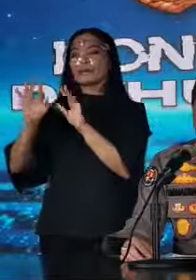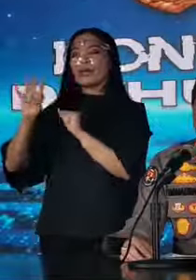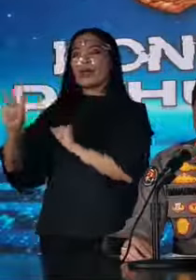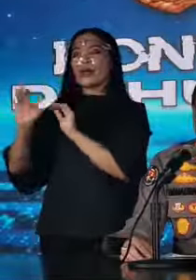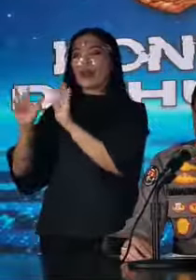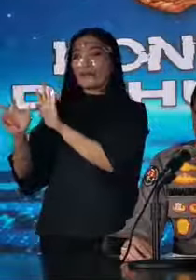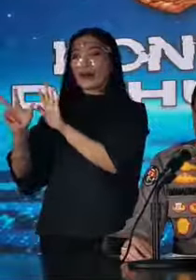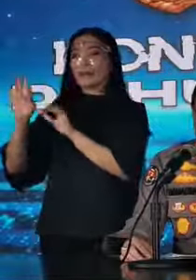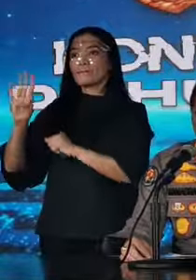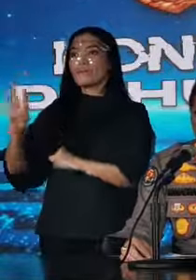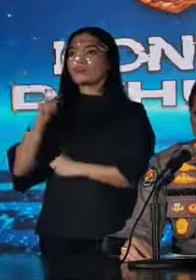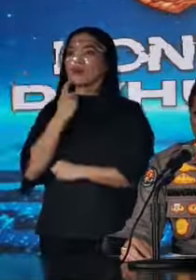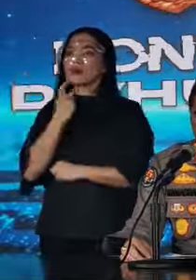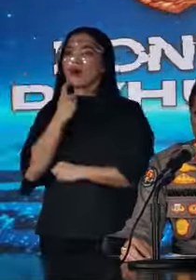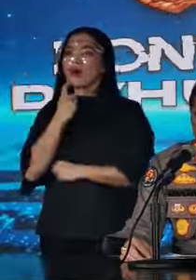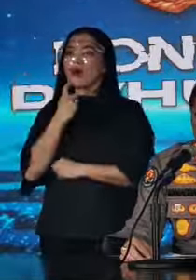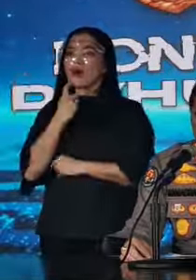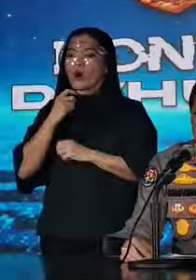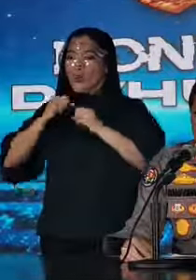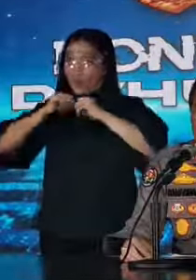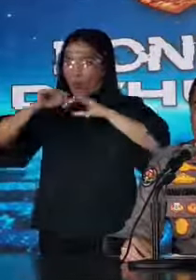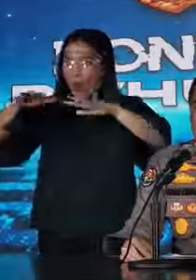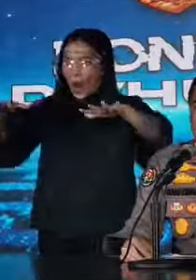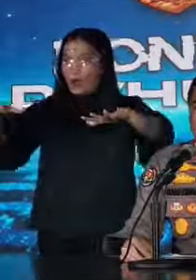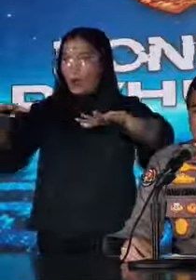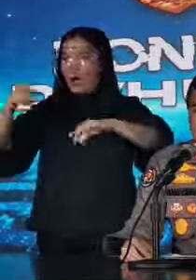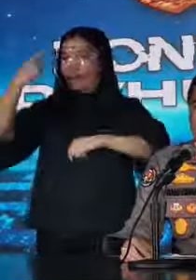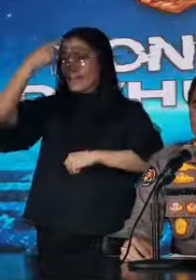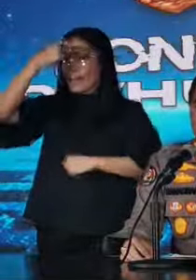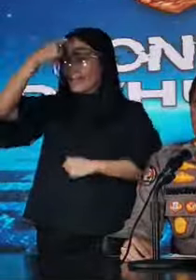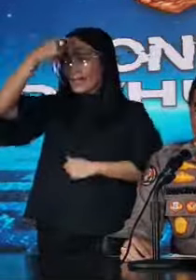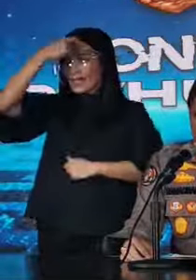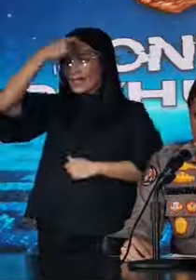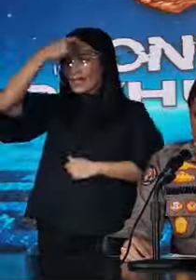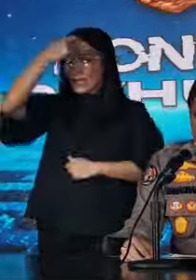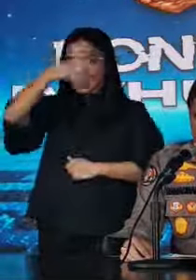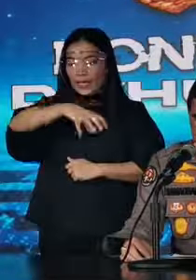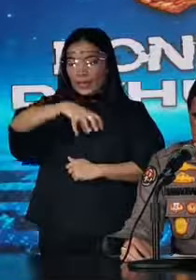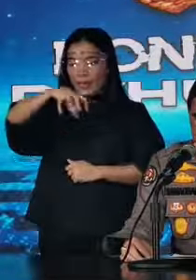1984 tentang wabah penyakit di